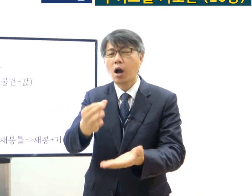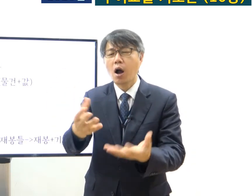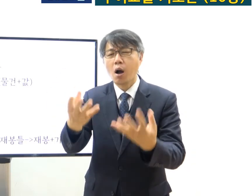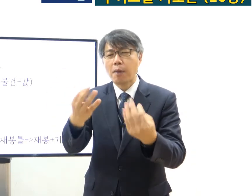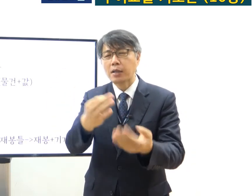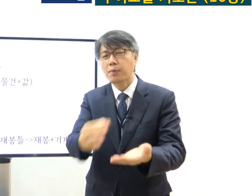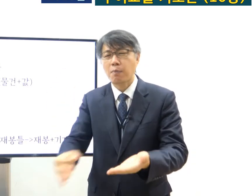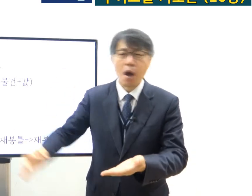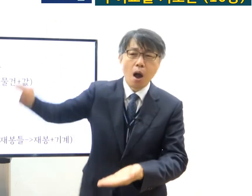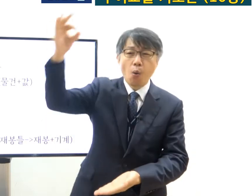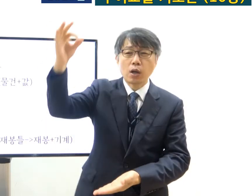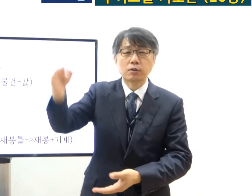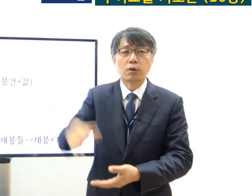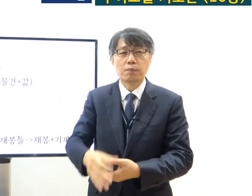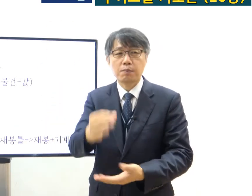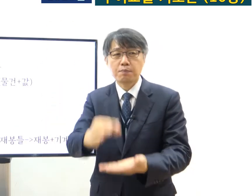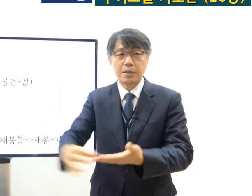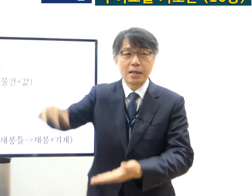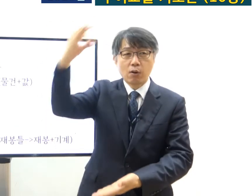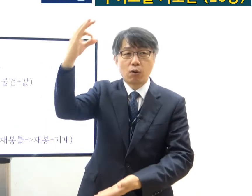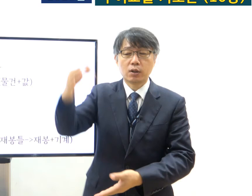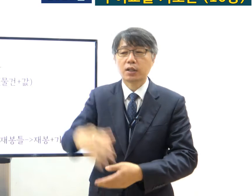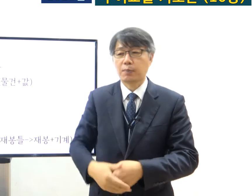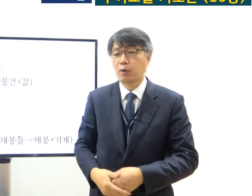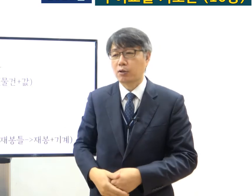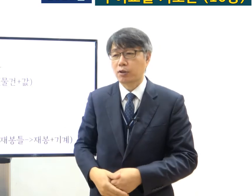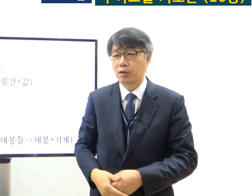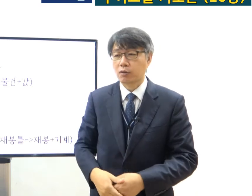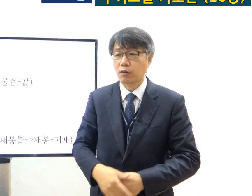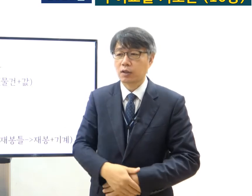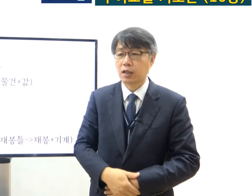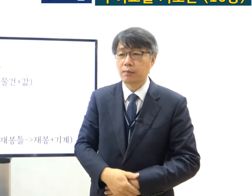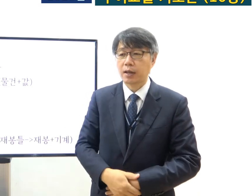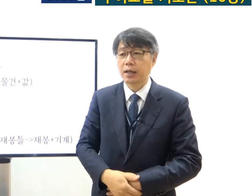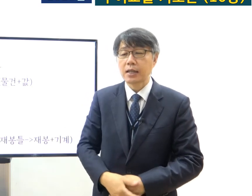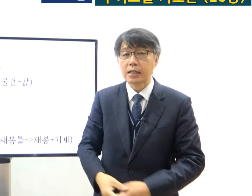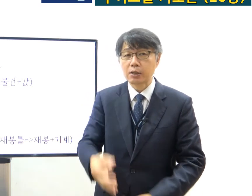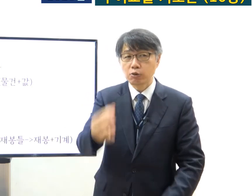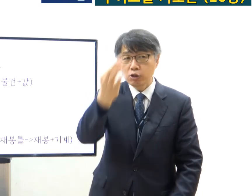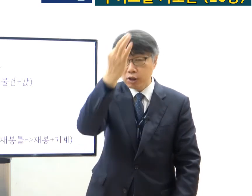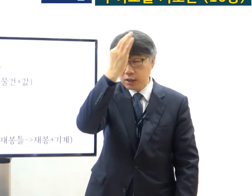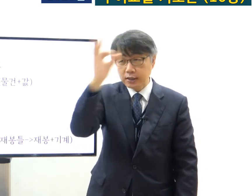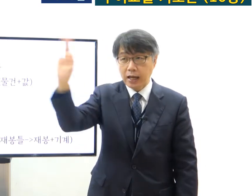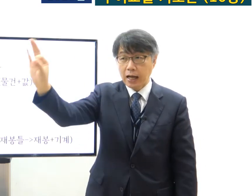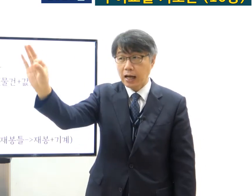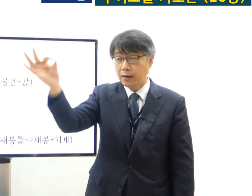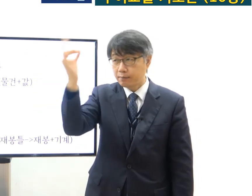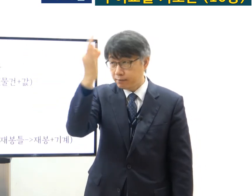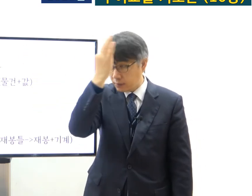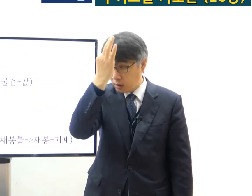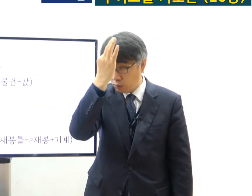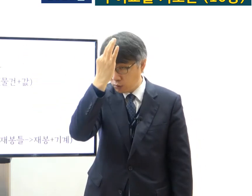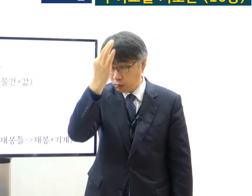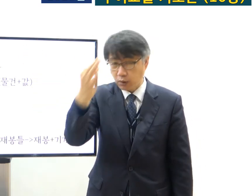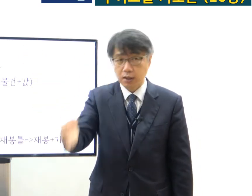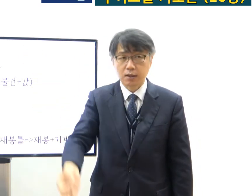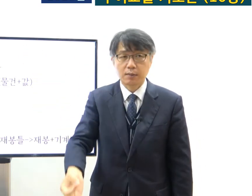물가가 많이 올랐어요. 비싸요. 이렇게 표현할 수 있겠죠. 그 다음에 기술. 자, 기술 이렇게 하는